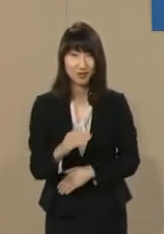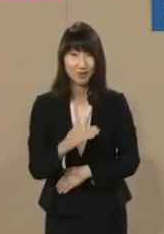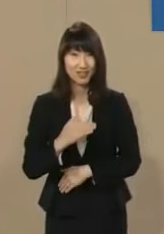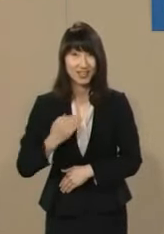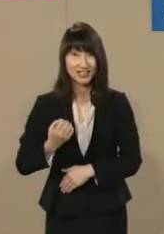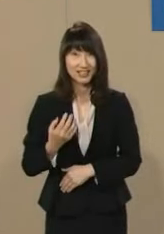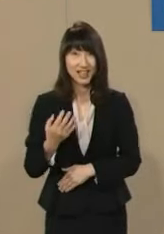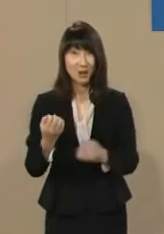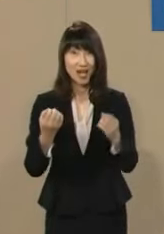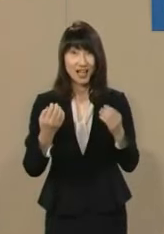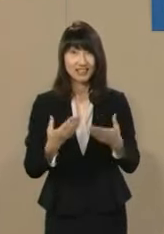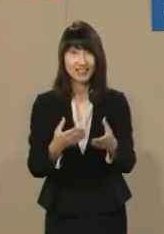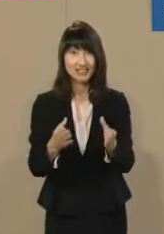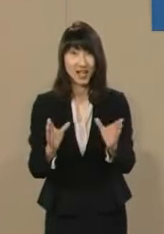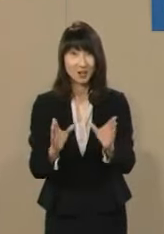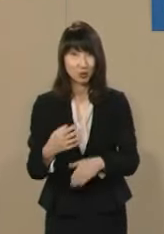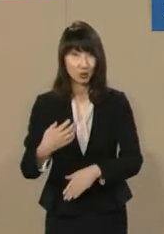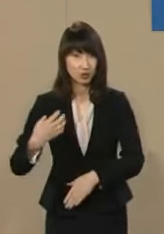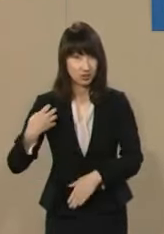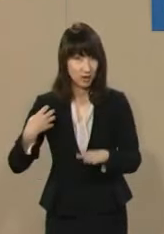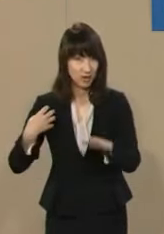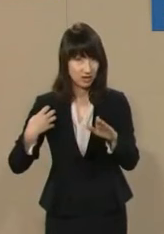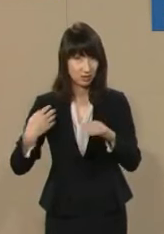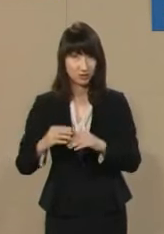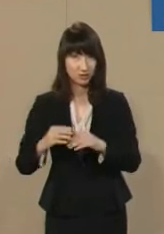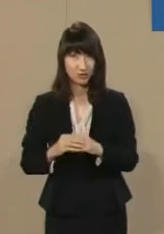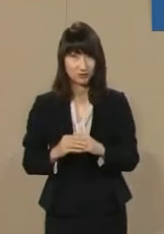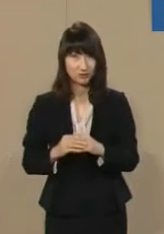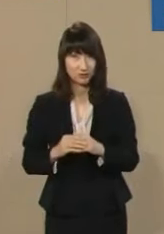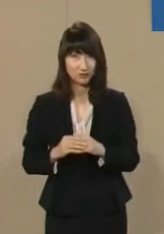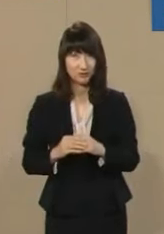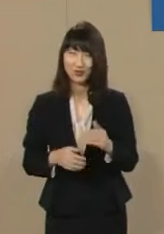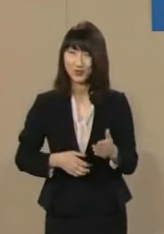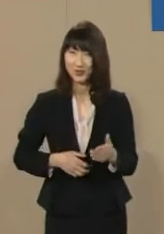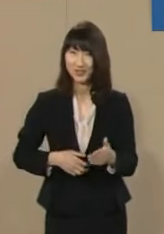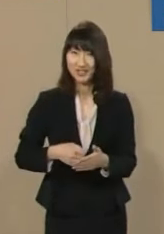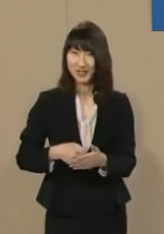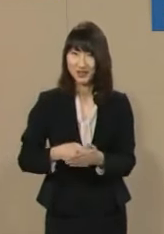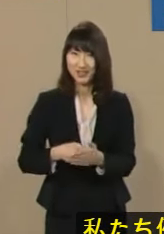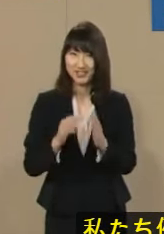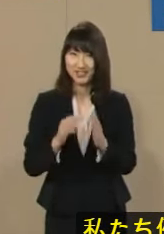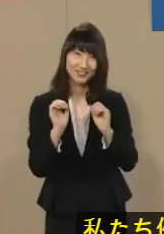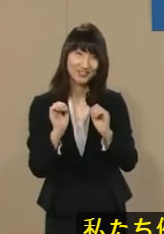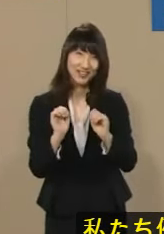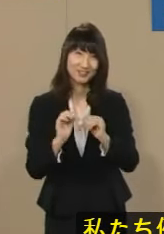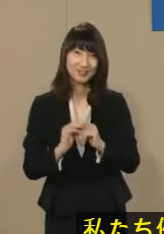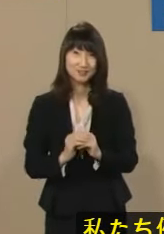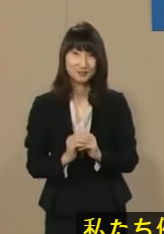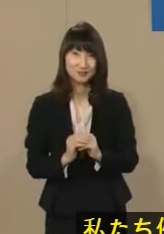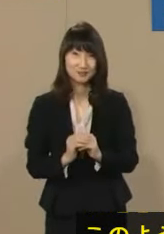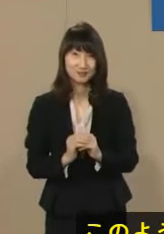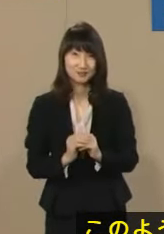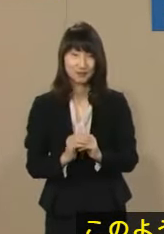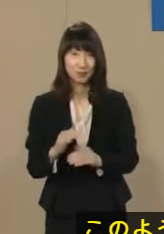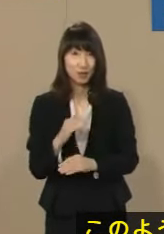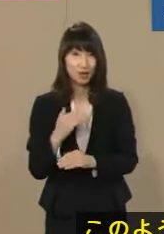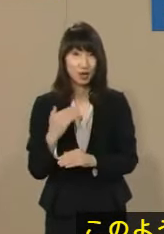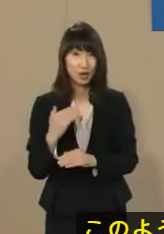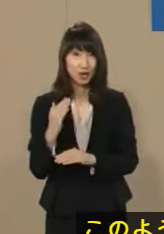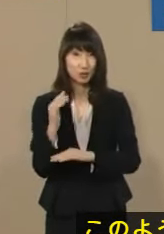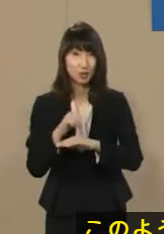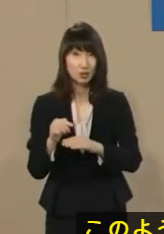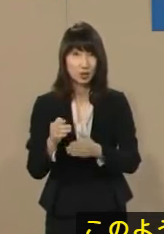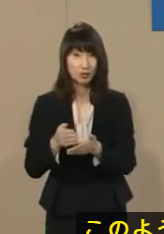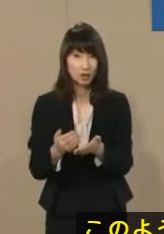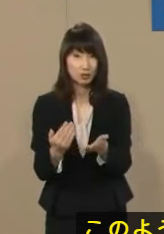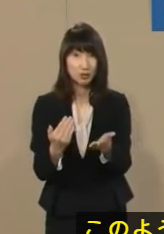たち令和新選組の使命である。このような決意を持って全力でやってまいります。私たちの政策を